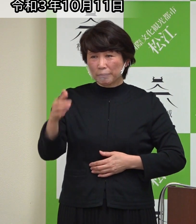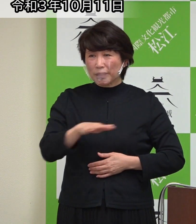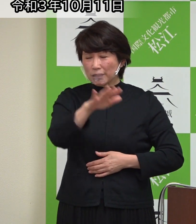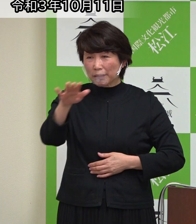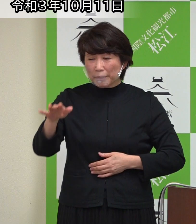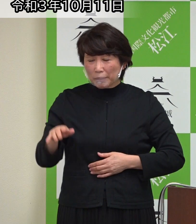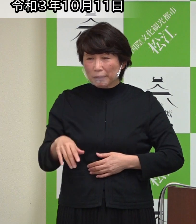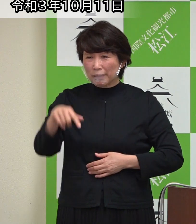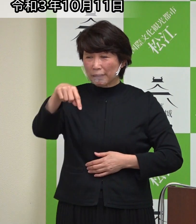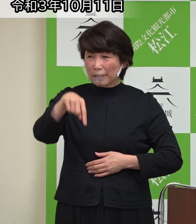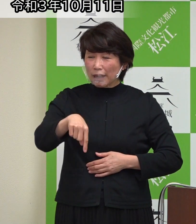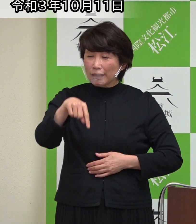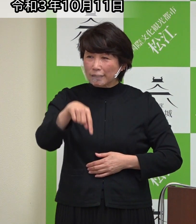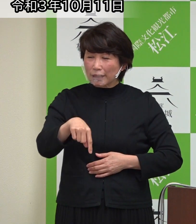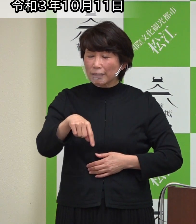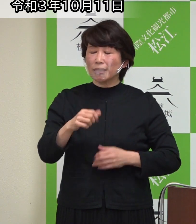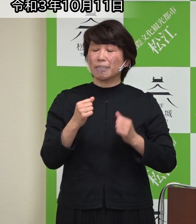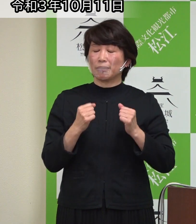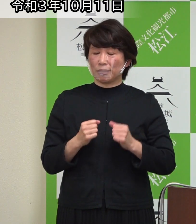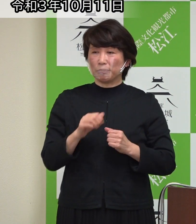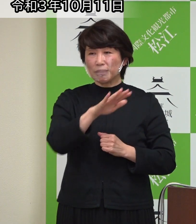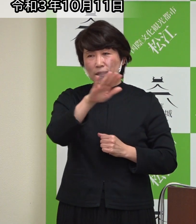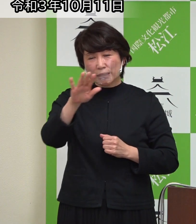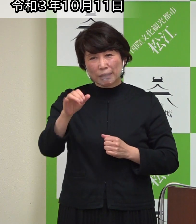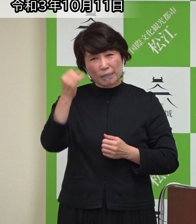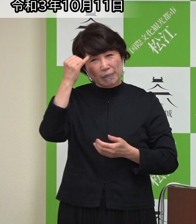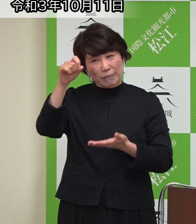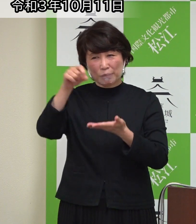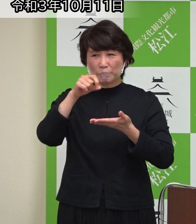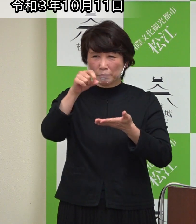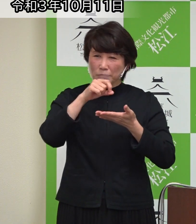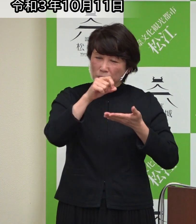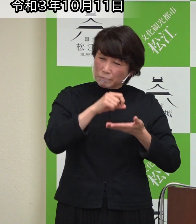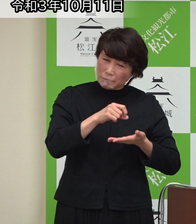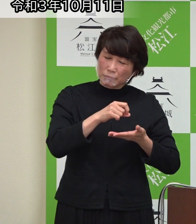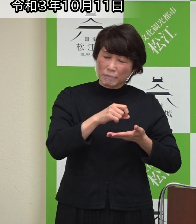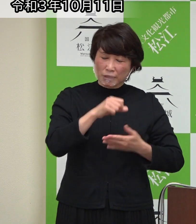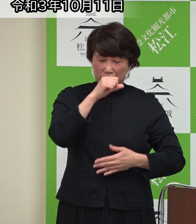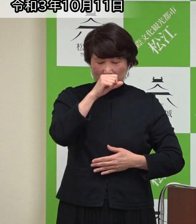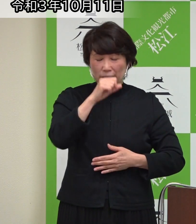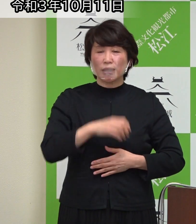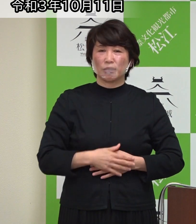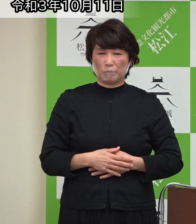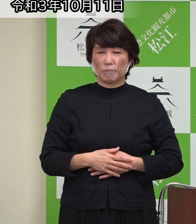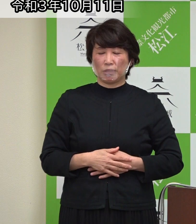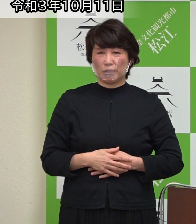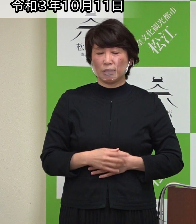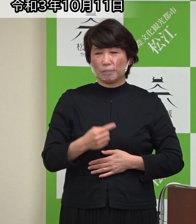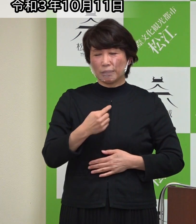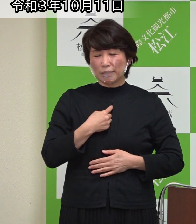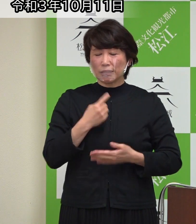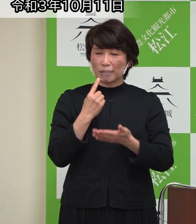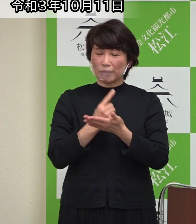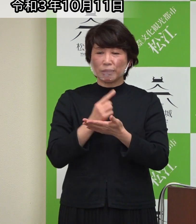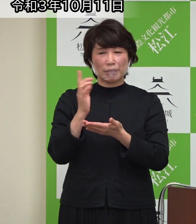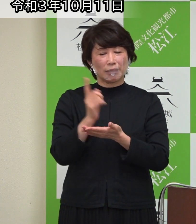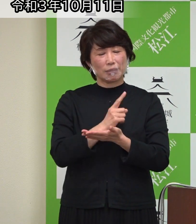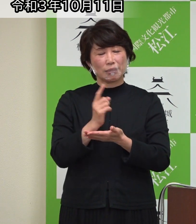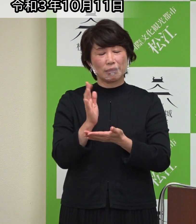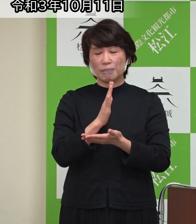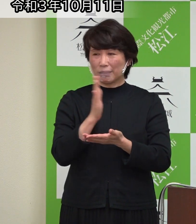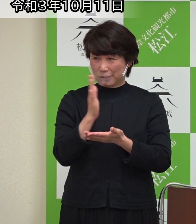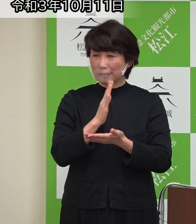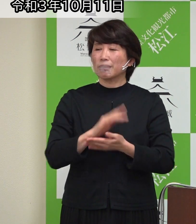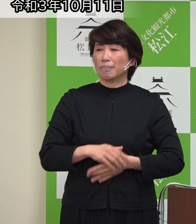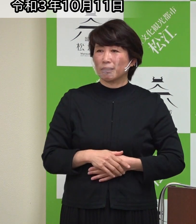。私もこういろんなとこ行ってるつもりなんですけど、やっぱり限られてるので、一人しかいないもんですから、時間も限られてますんで、皆